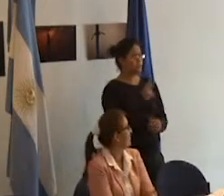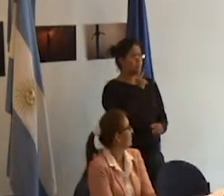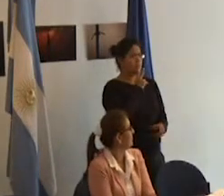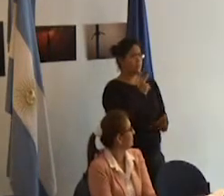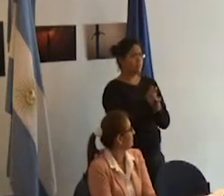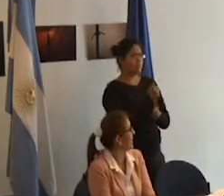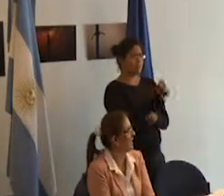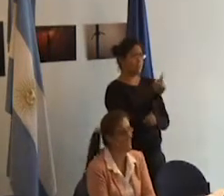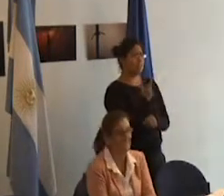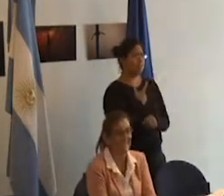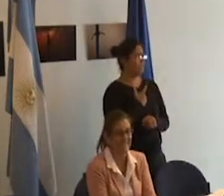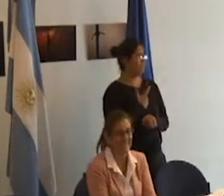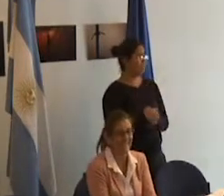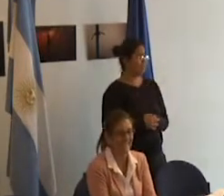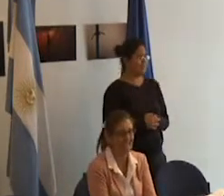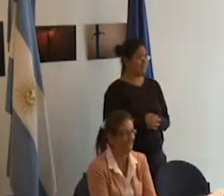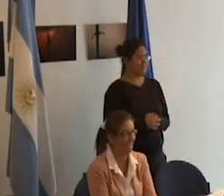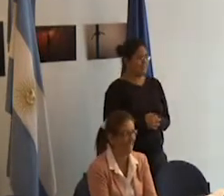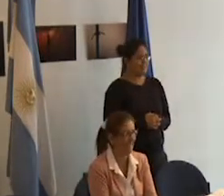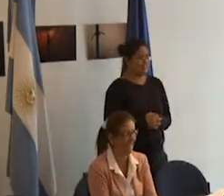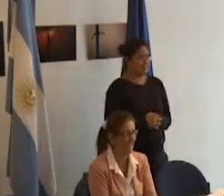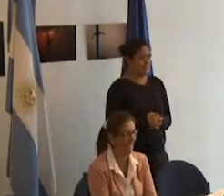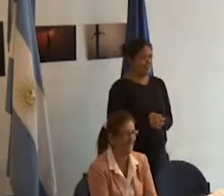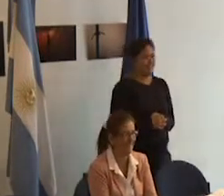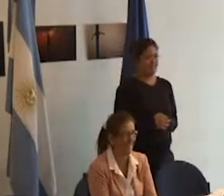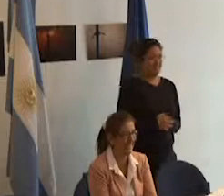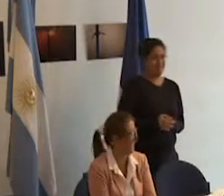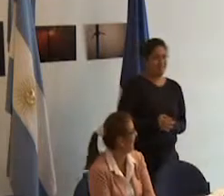Muy difícil esa pregunta.